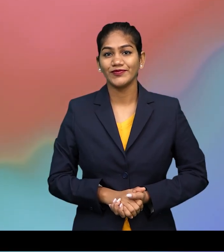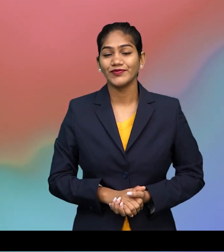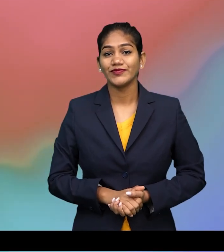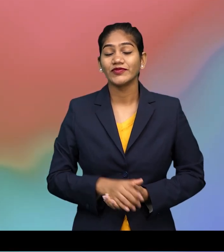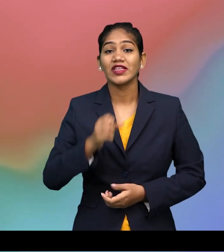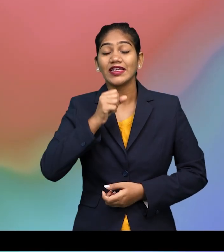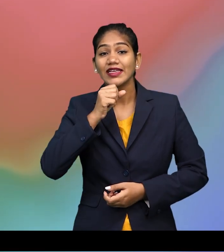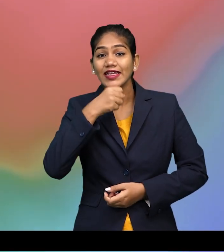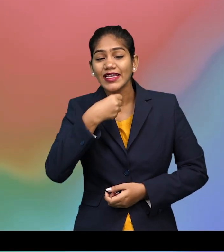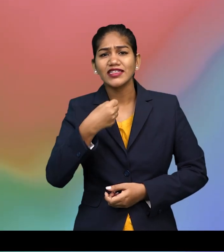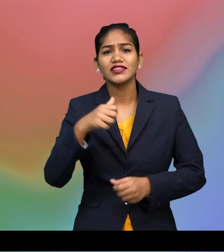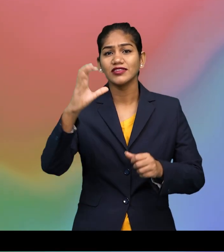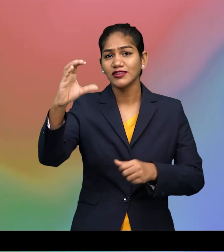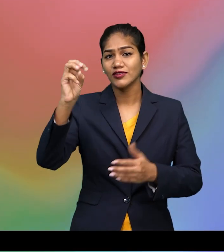आयु संरचना।